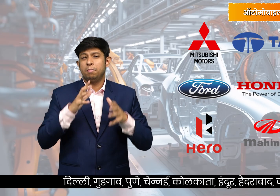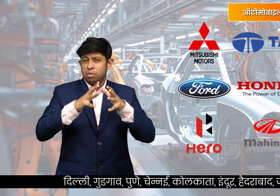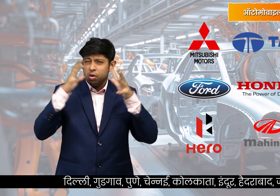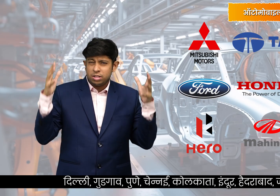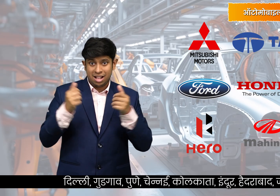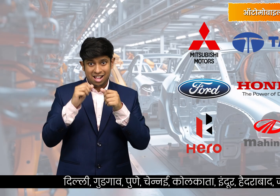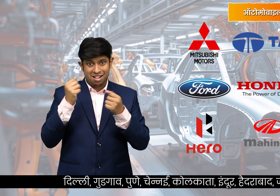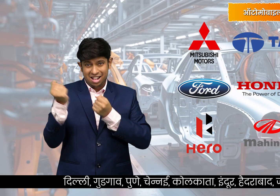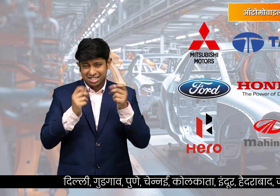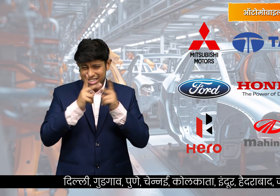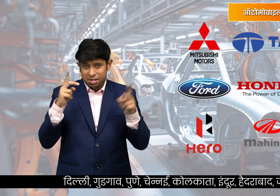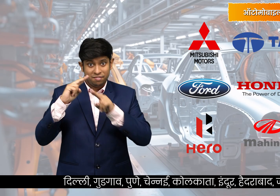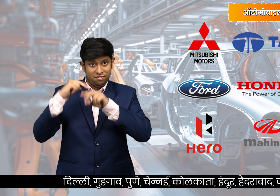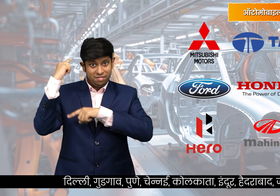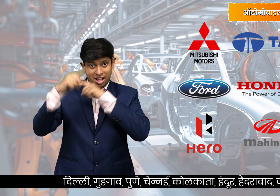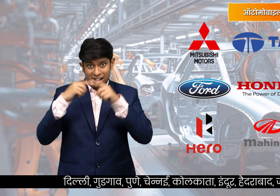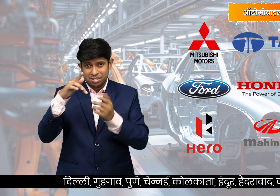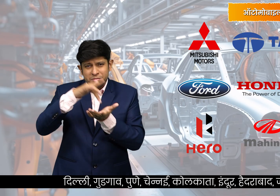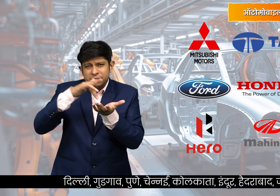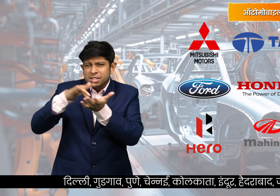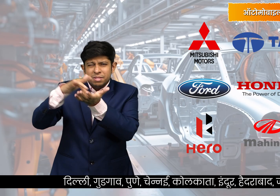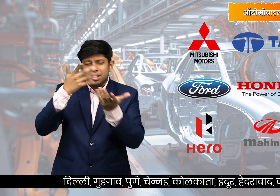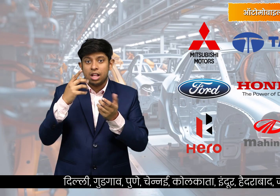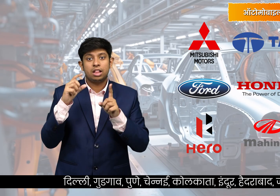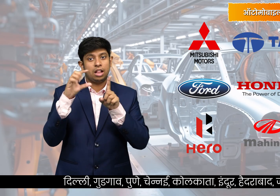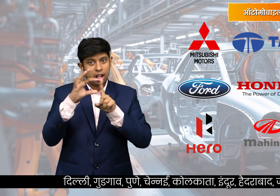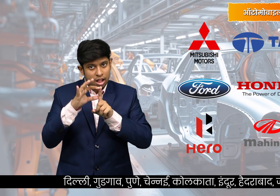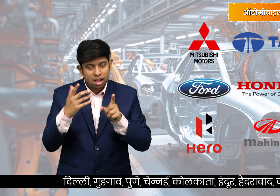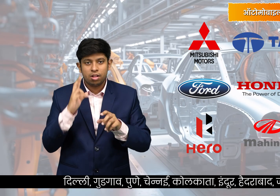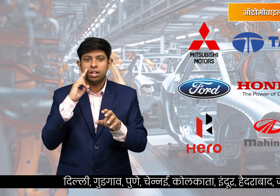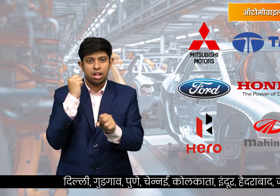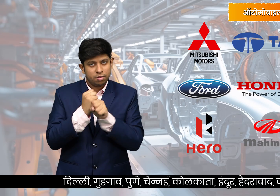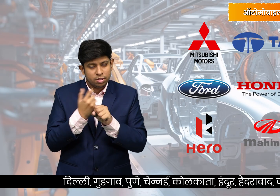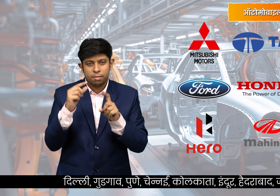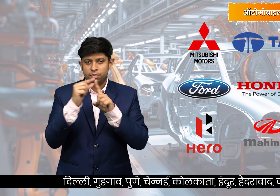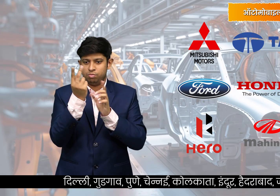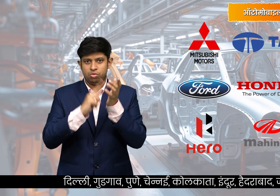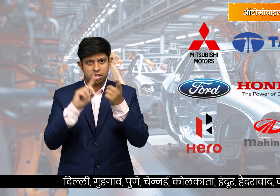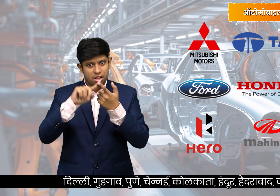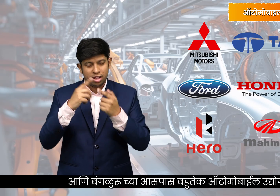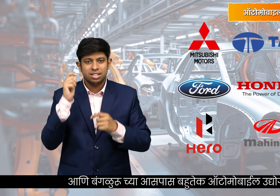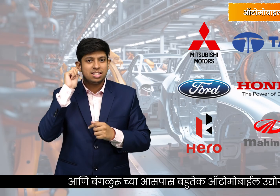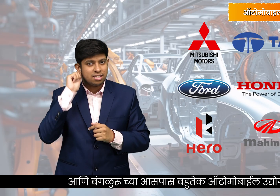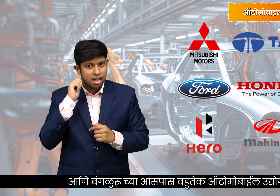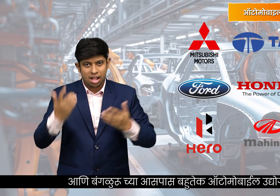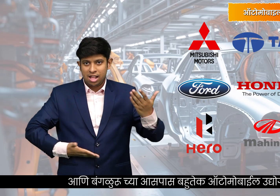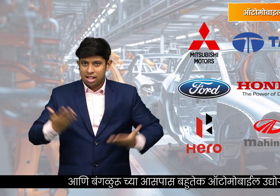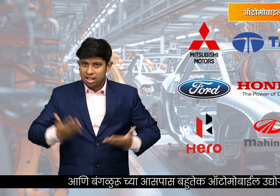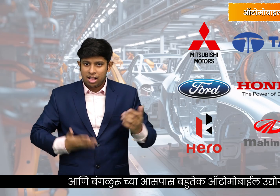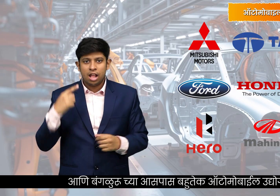दिल्ली, गुडगाव, पुणे, चेन्नई, कोलकाता, इंदोर, हैदराबाद, जमशेदपूर आणि बंगळुरूच्या